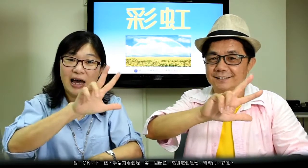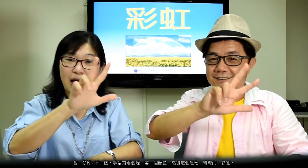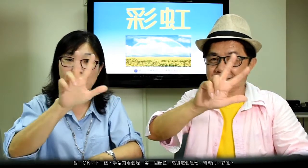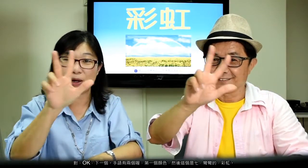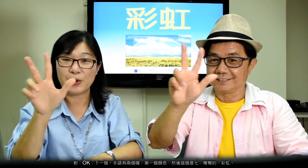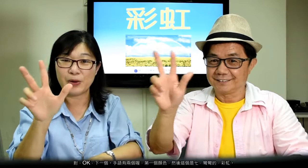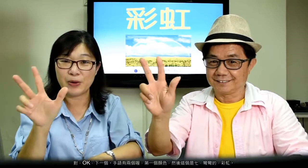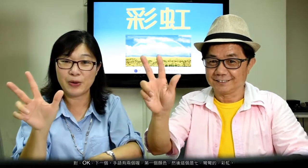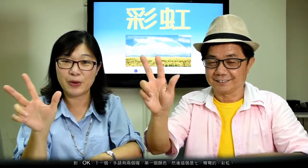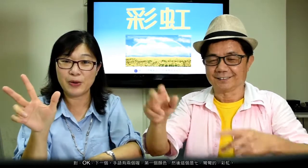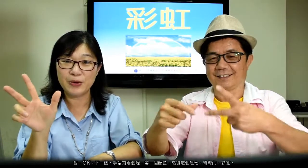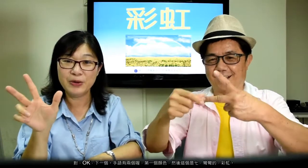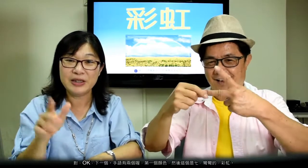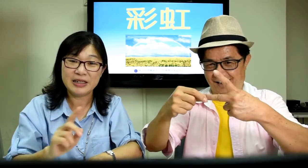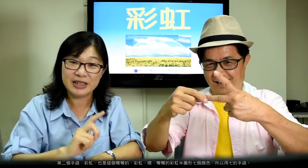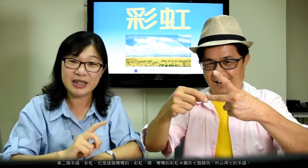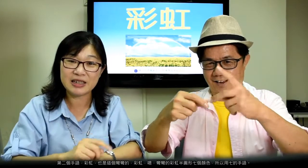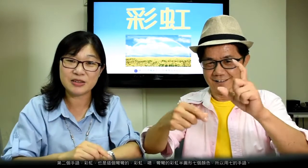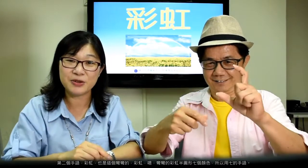彩虹，第二个手语